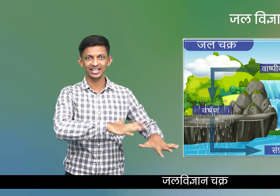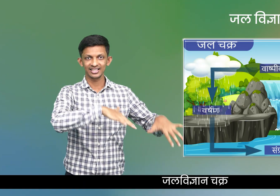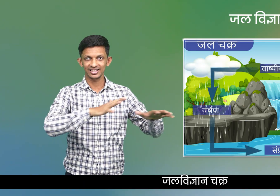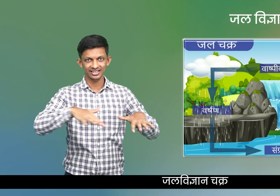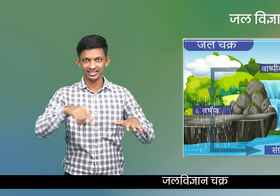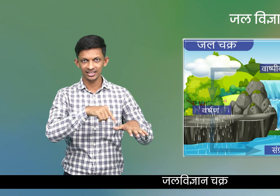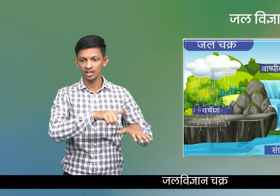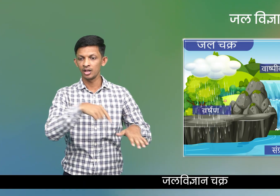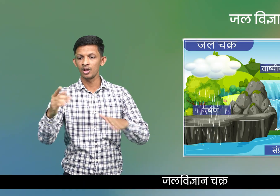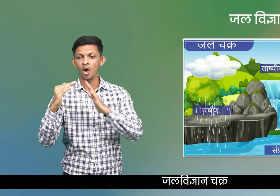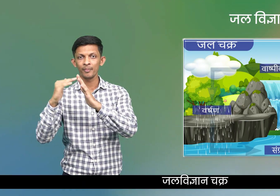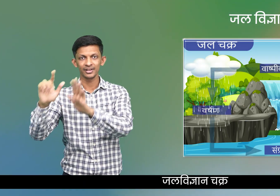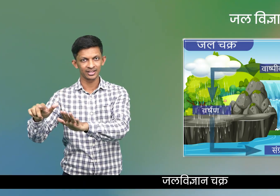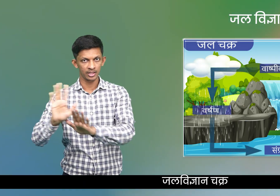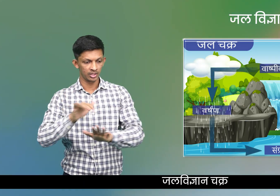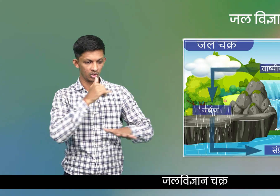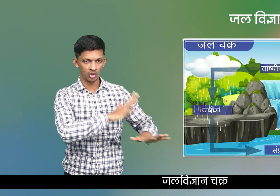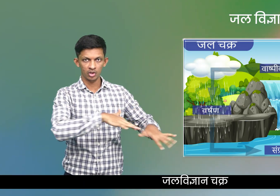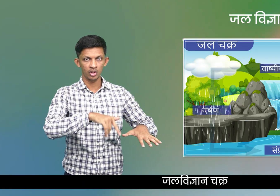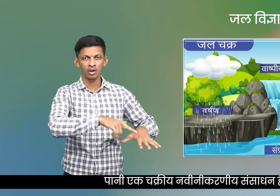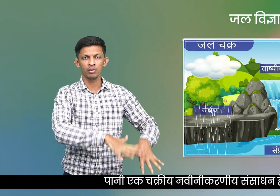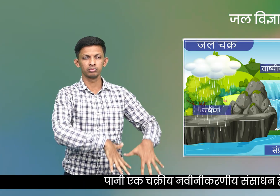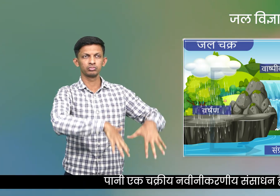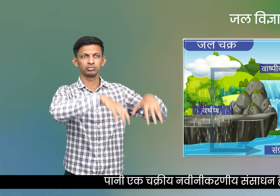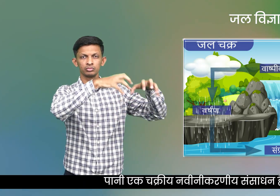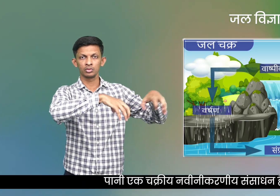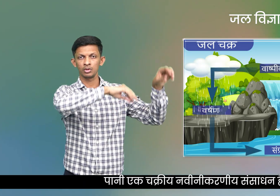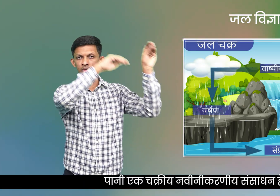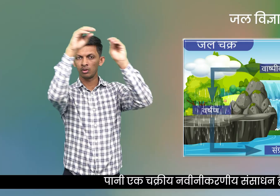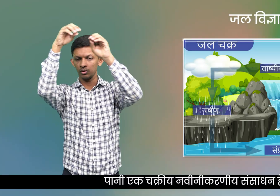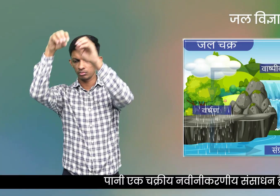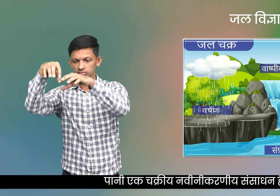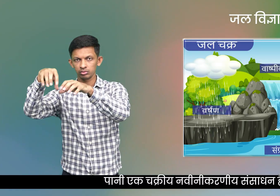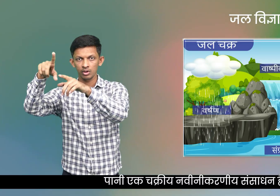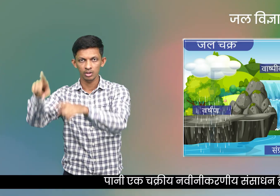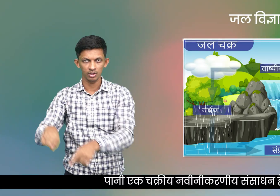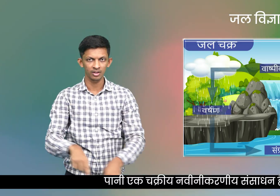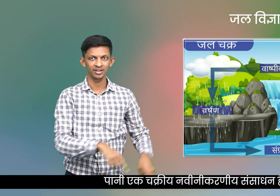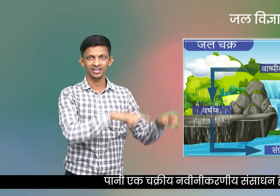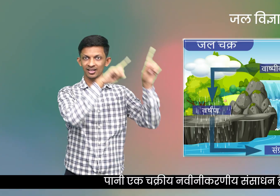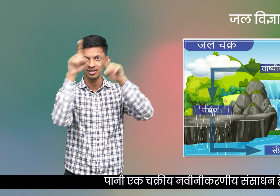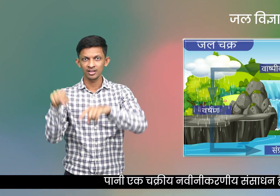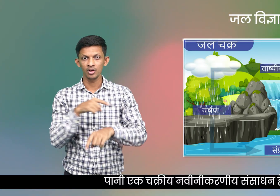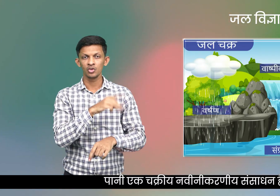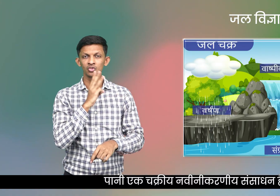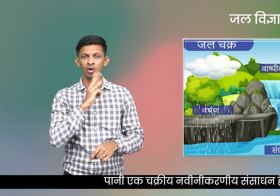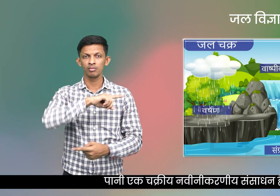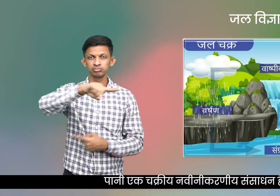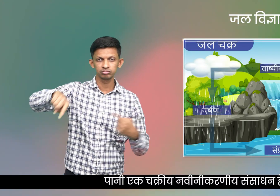जल विज्ञान चक्र। पानी एक चक्रीय नवीनीकरणीय संसाधन है।